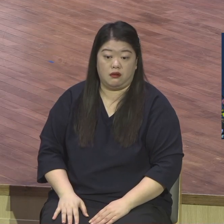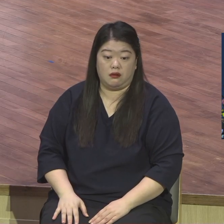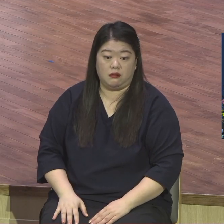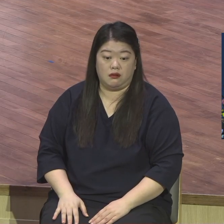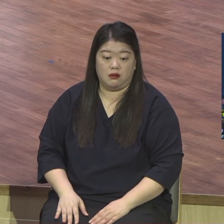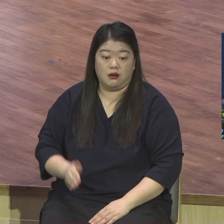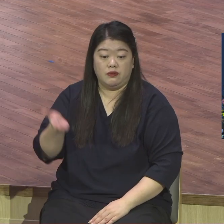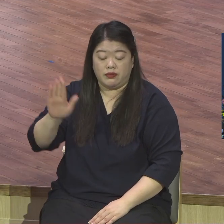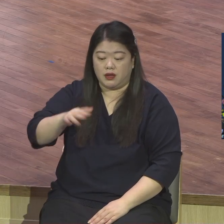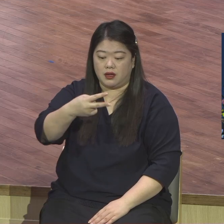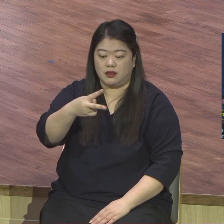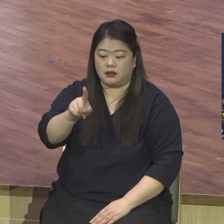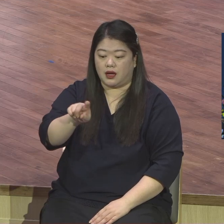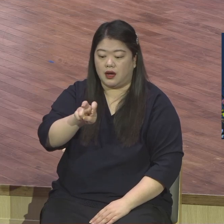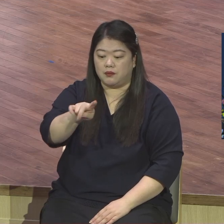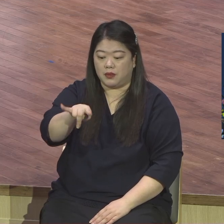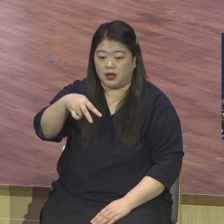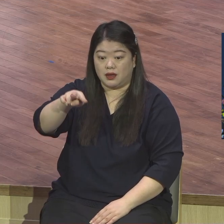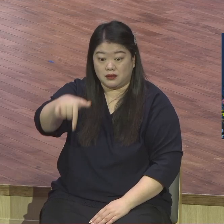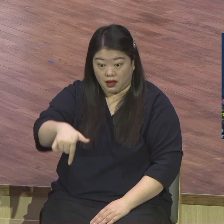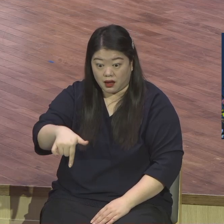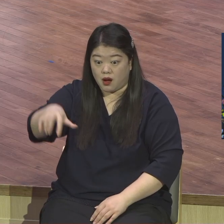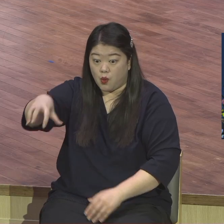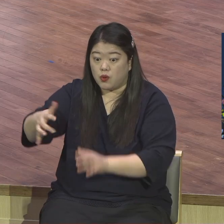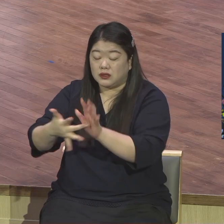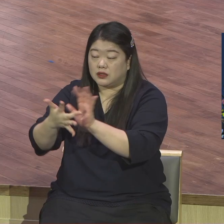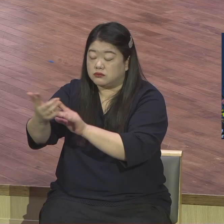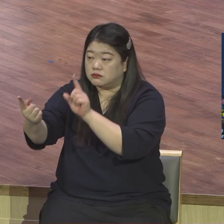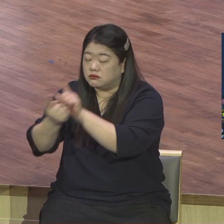바울이 전한 복음 듣고 너무 감동이 돼가지고